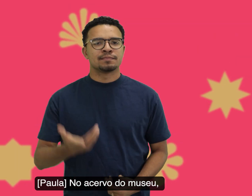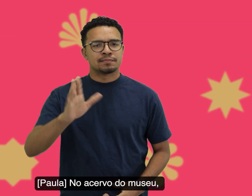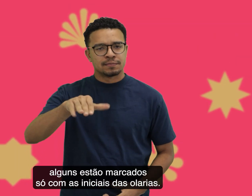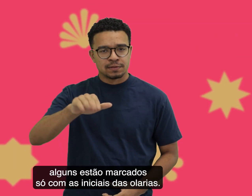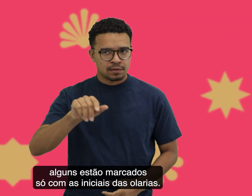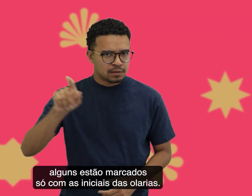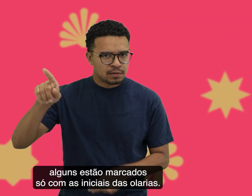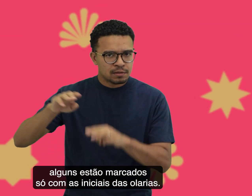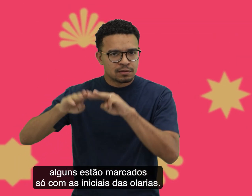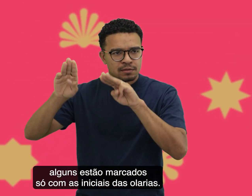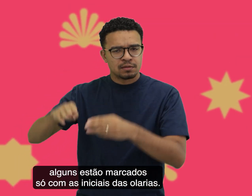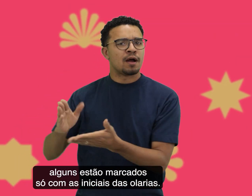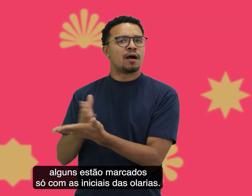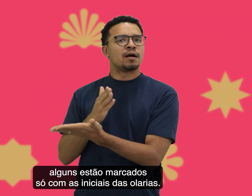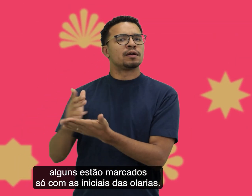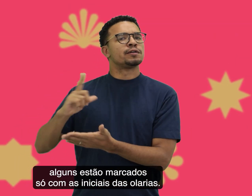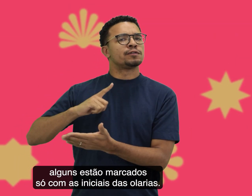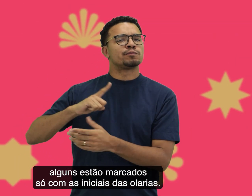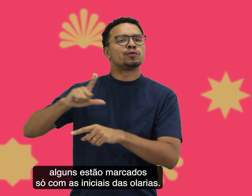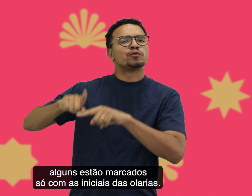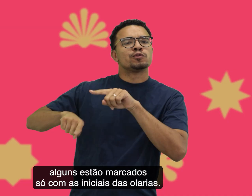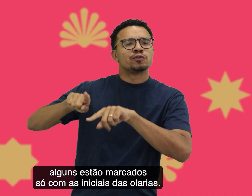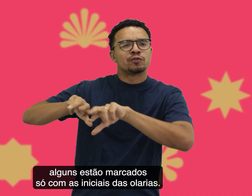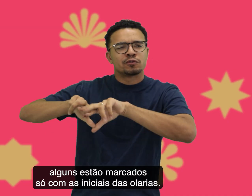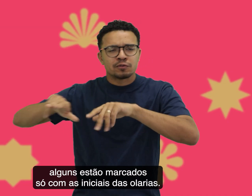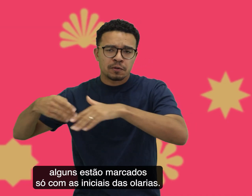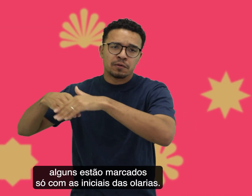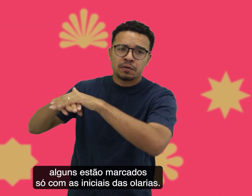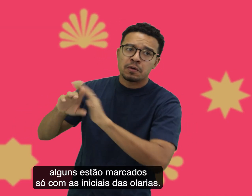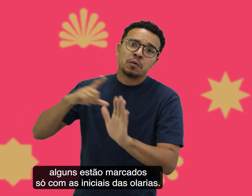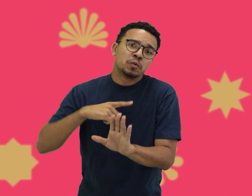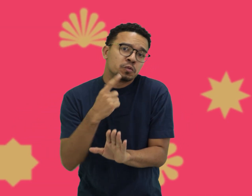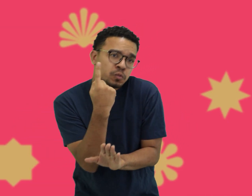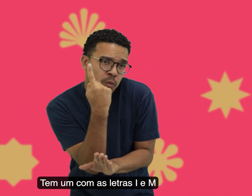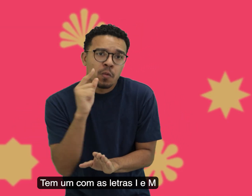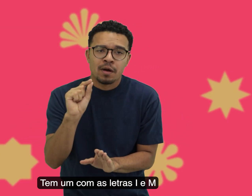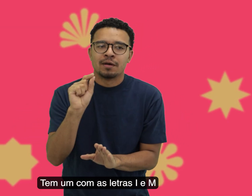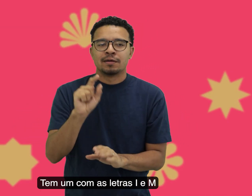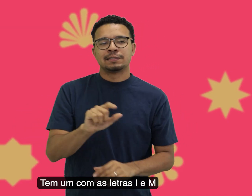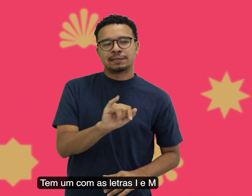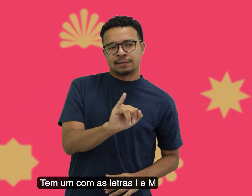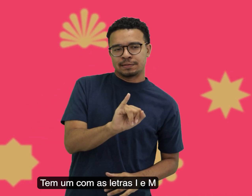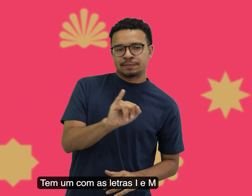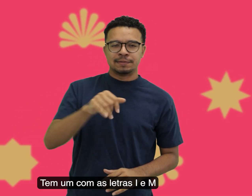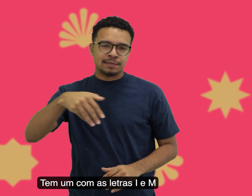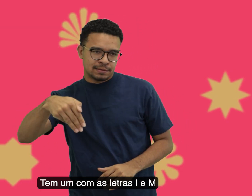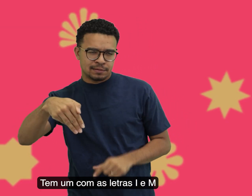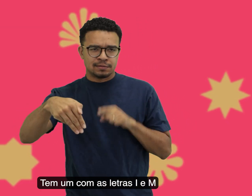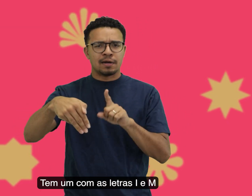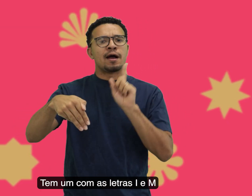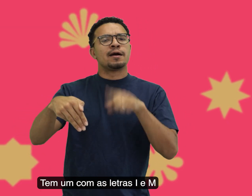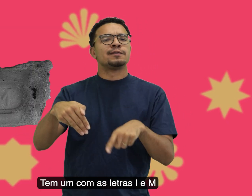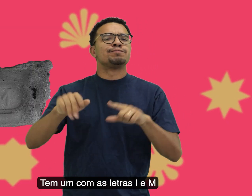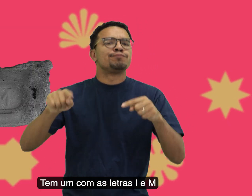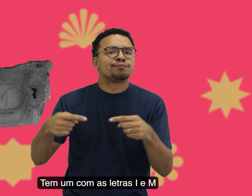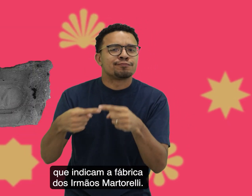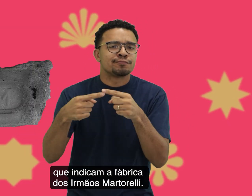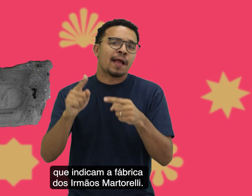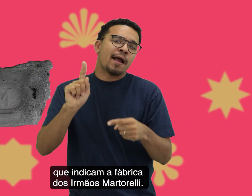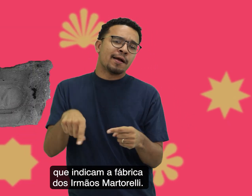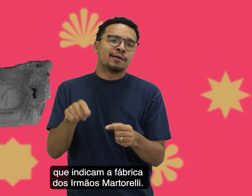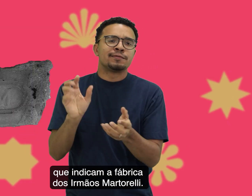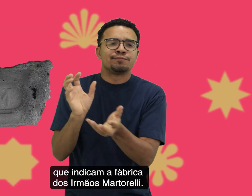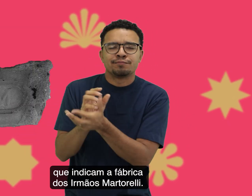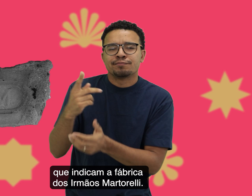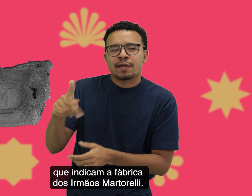No acervo do museu, alguns estão marcados só com as iniciais das olarias. Tem um com as letras I e